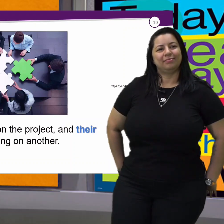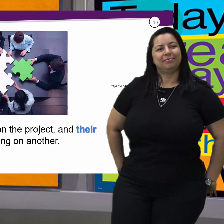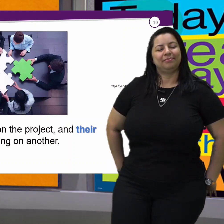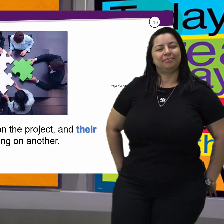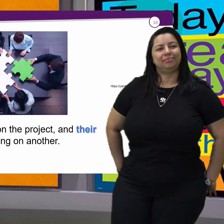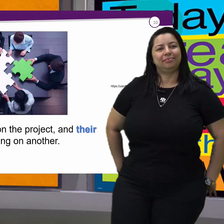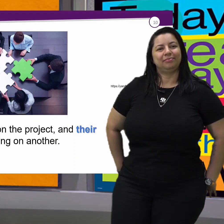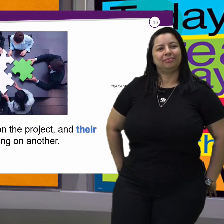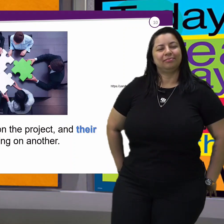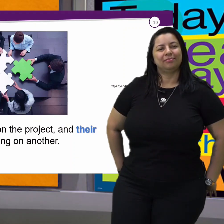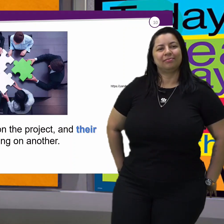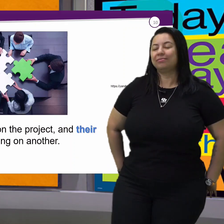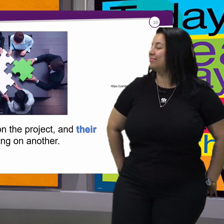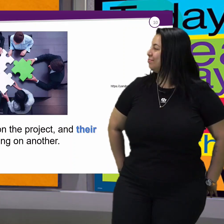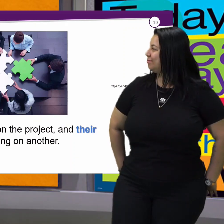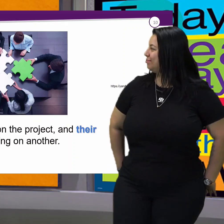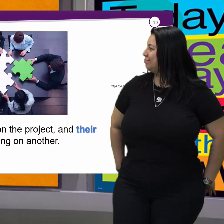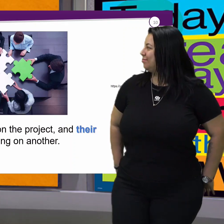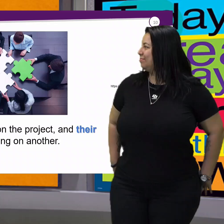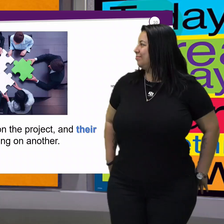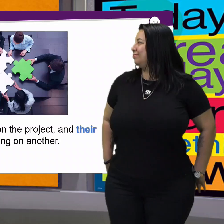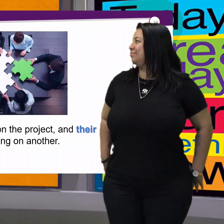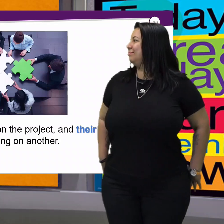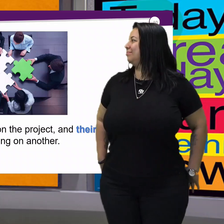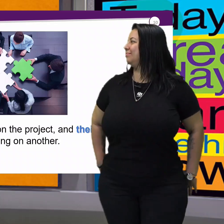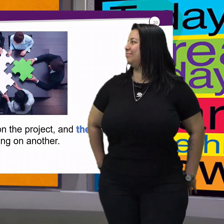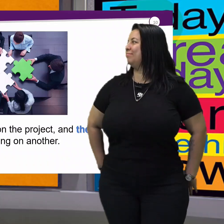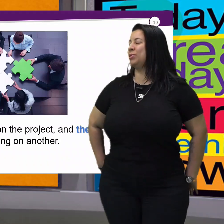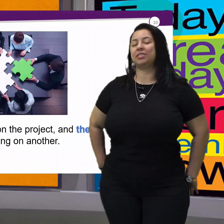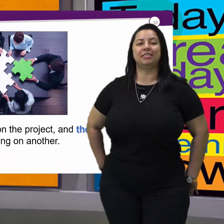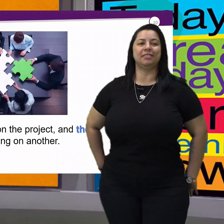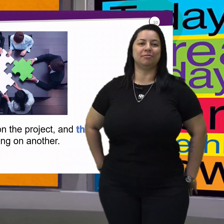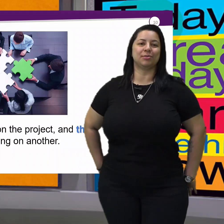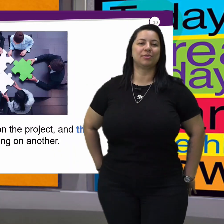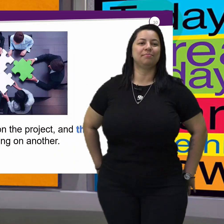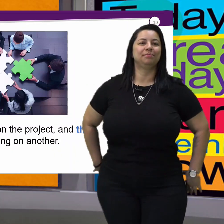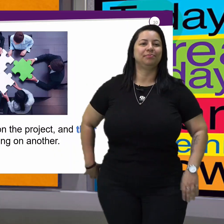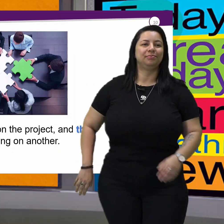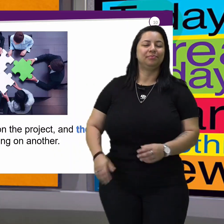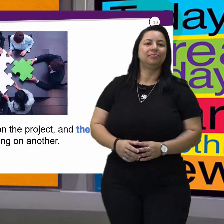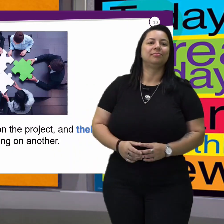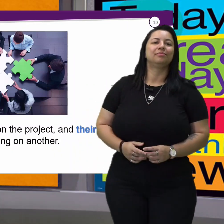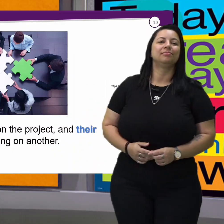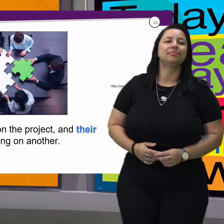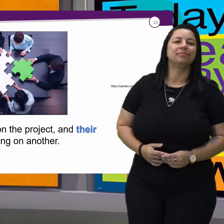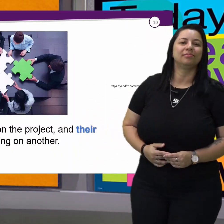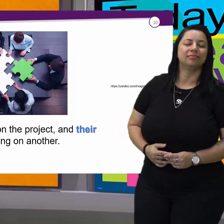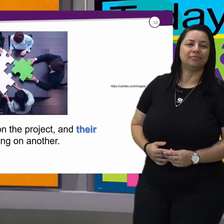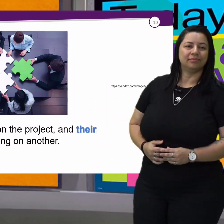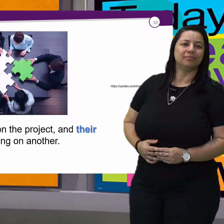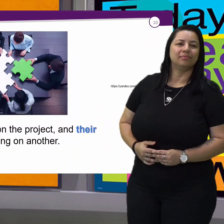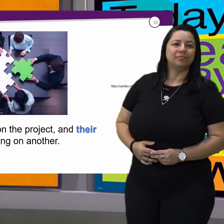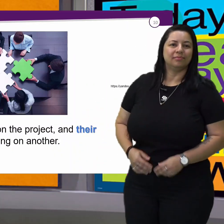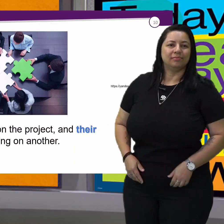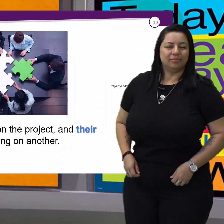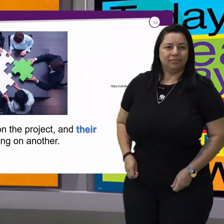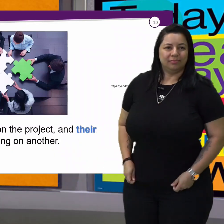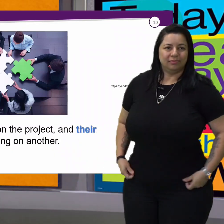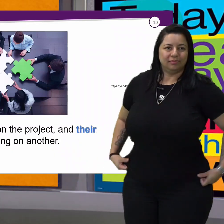ou seja, aqui a gente tem de novo dois adjetivos possessivos. Is working on another.